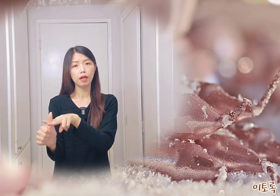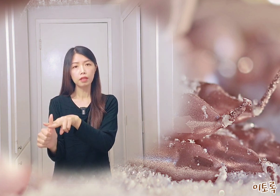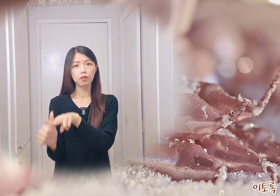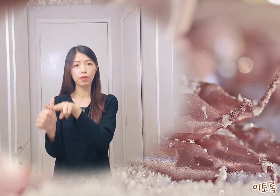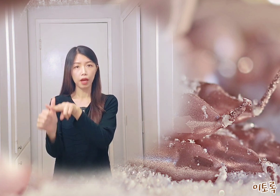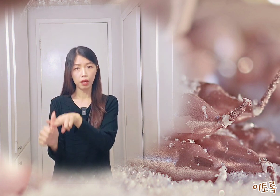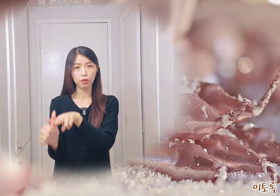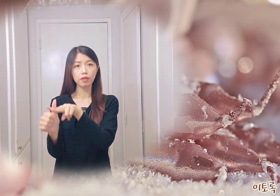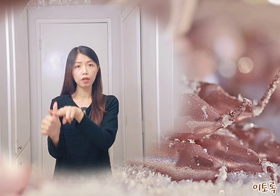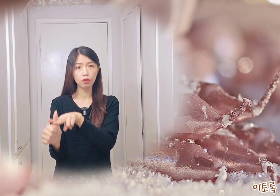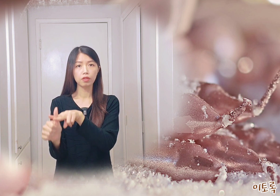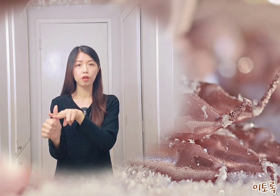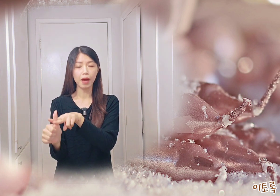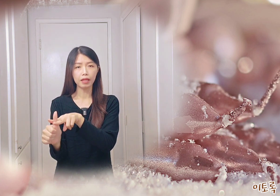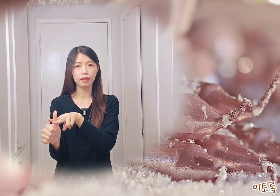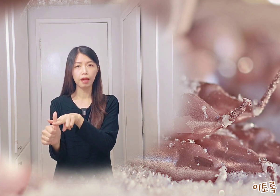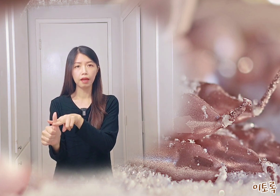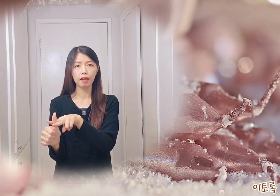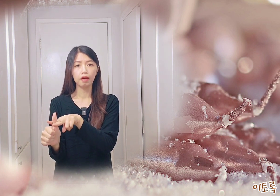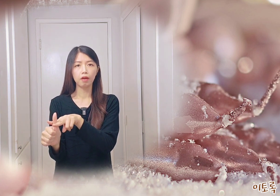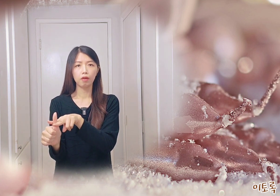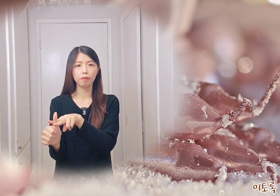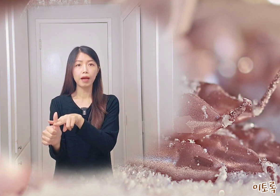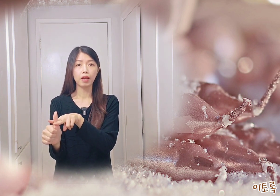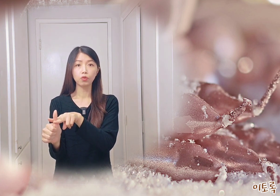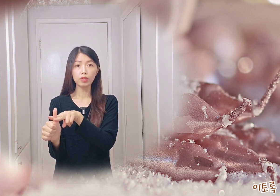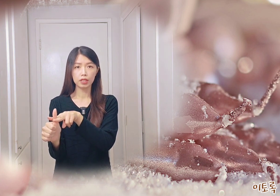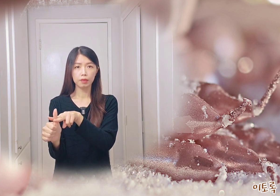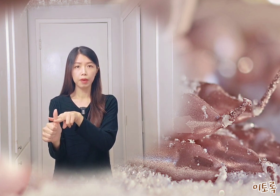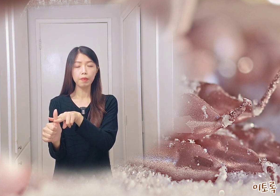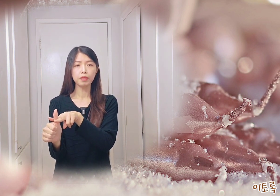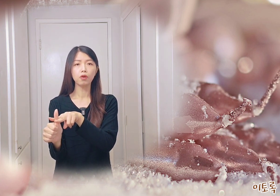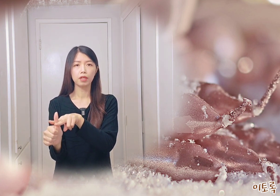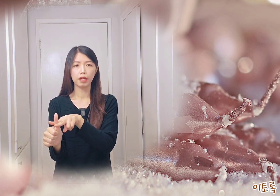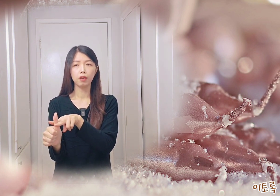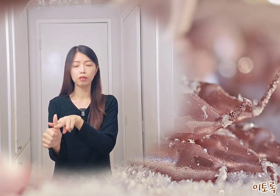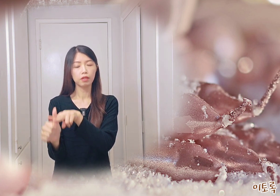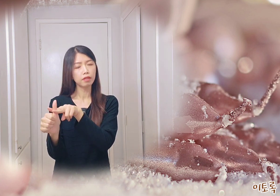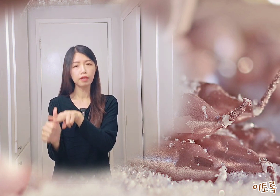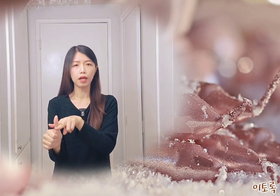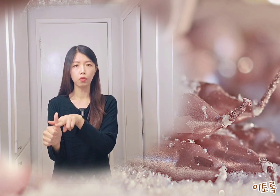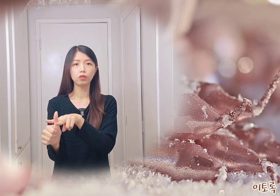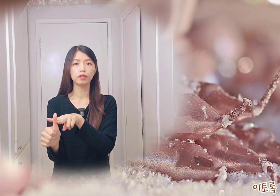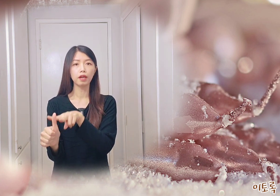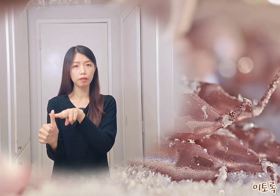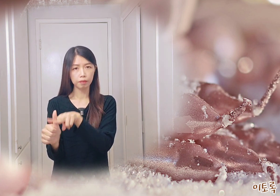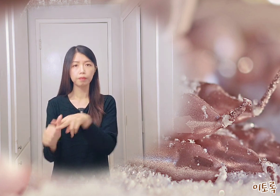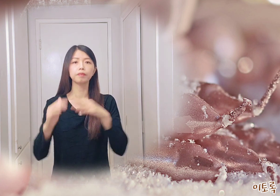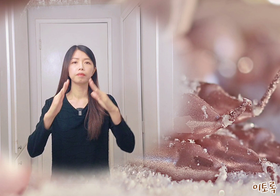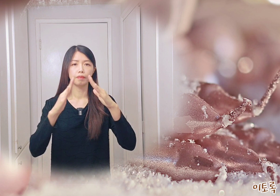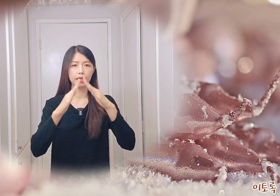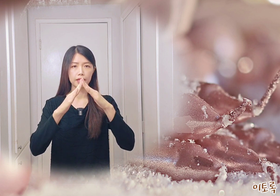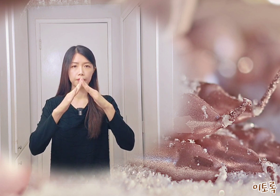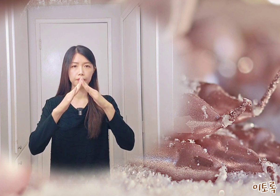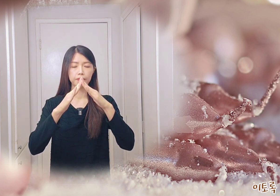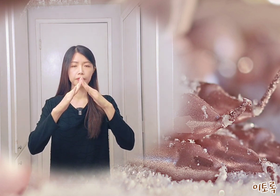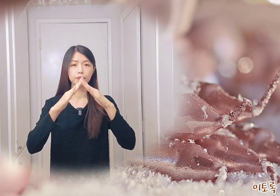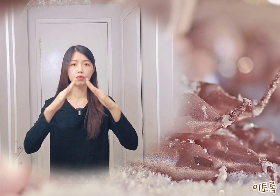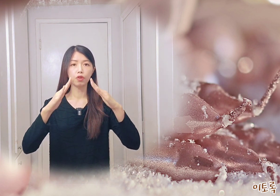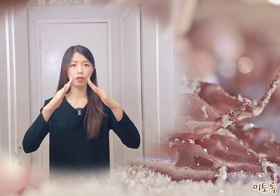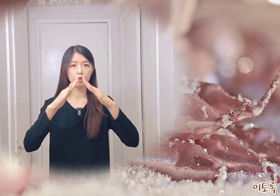그래서 사실은 위아래로 흔들어 주셔야 말인데 말하고 집 합성어잖아요. 그래서 흔들지 않고 그냥